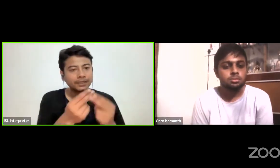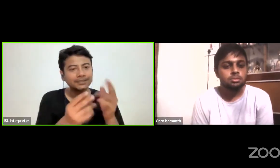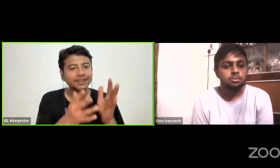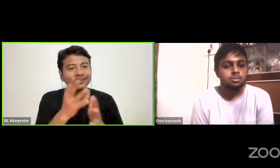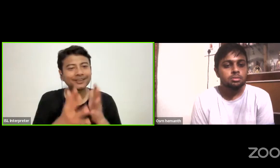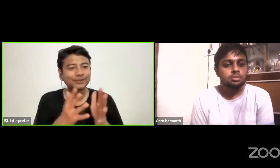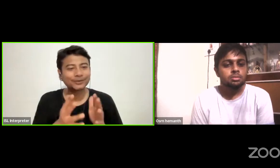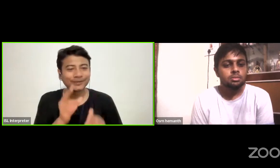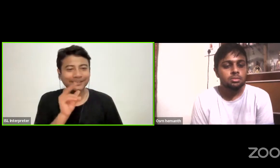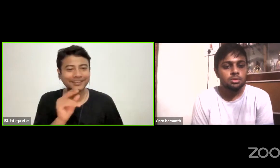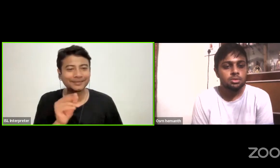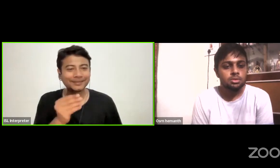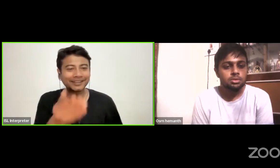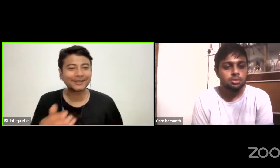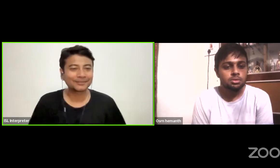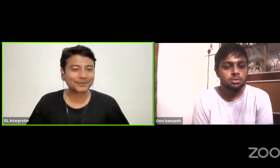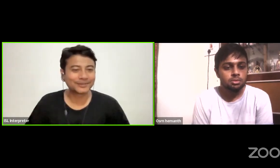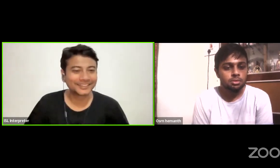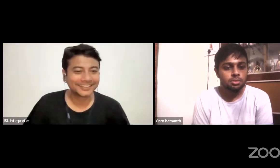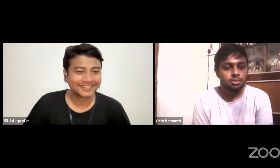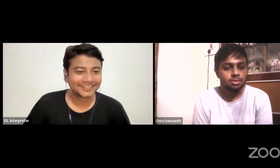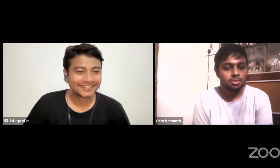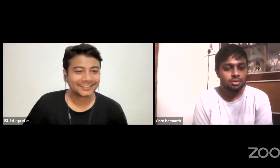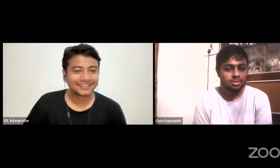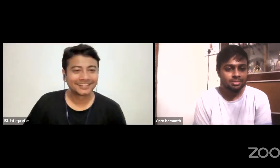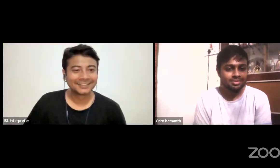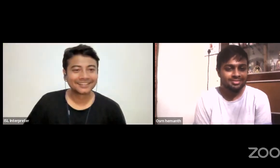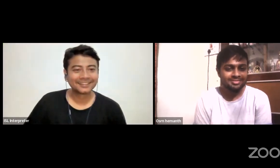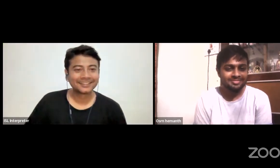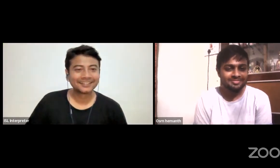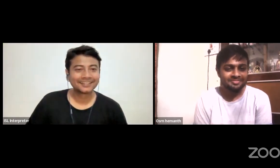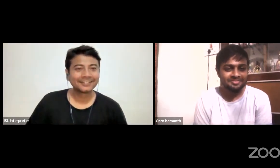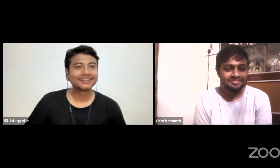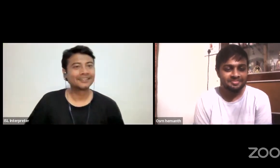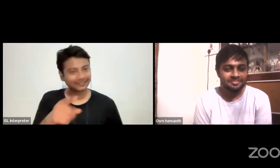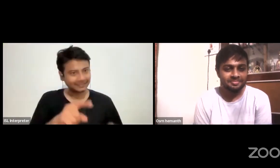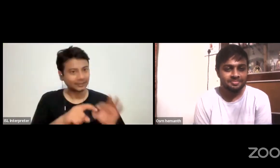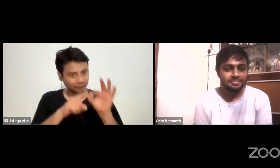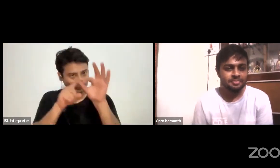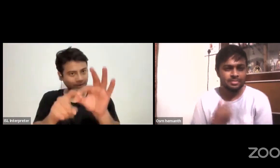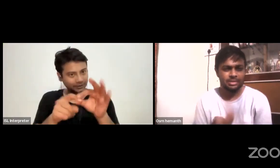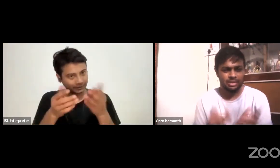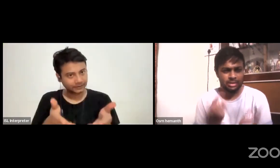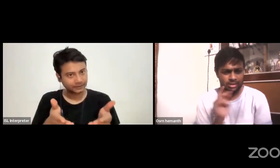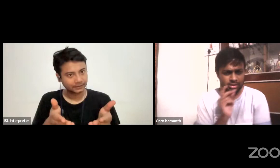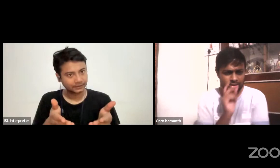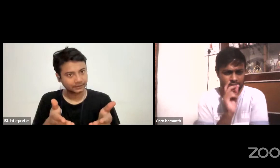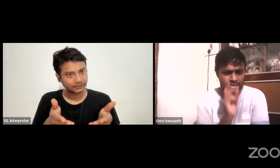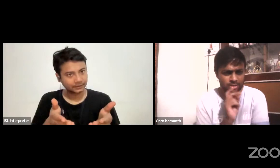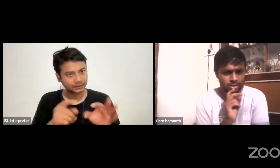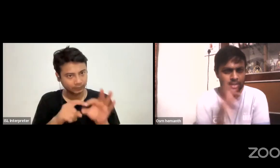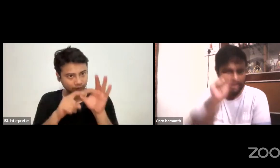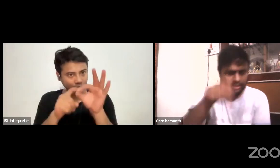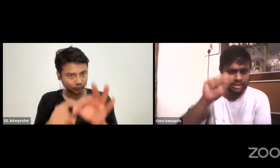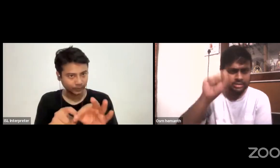हाँ प्रभु जी, यही साइन किया उन्होंने, मैंने यही बताया आपको। हाँ, मतलब उनसे मैं पूछ रहा हूँ, यही प्रश्न है।